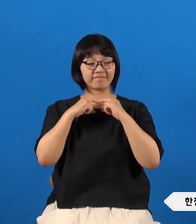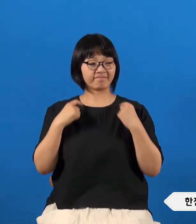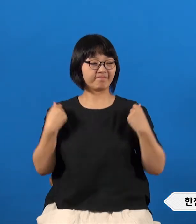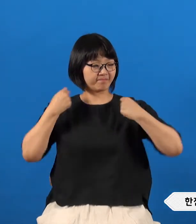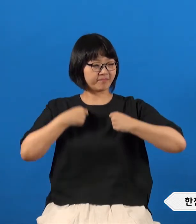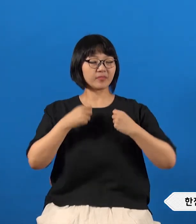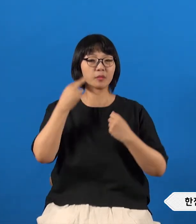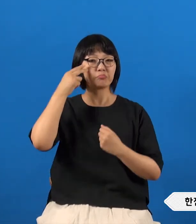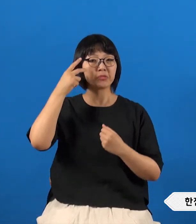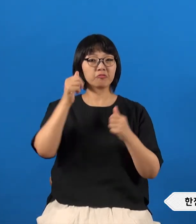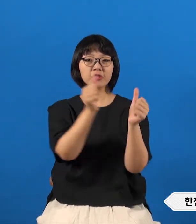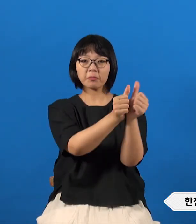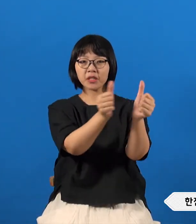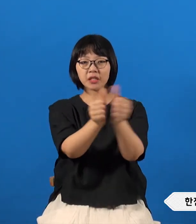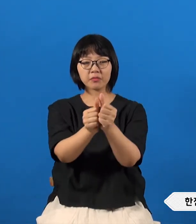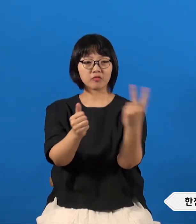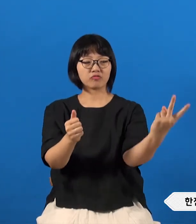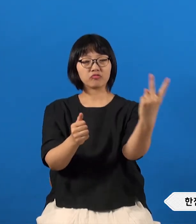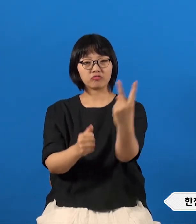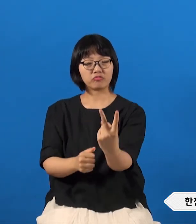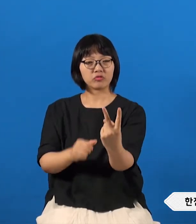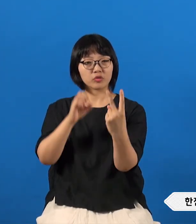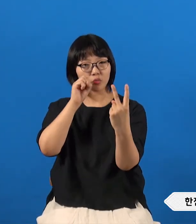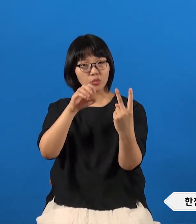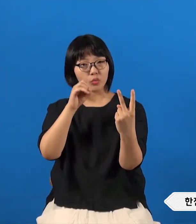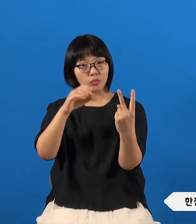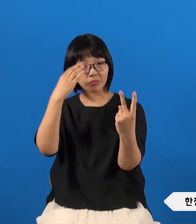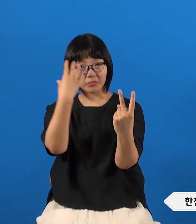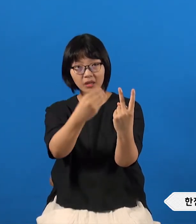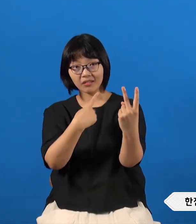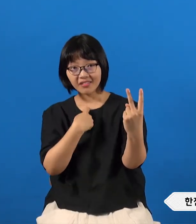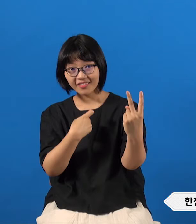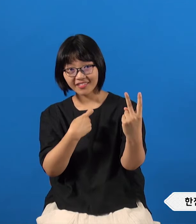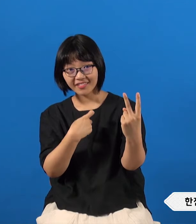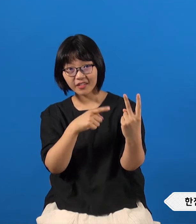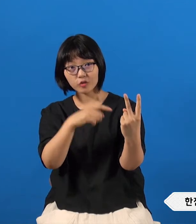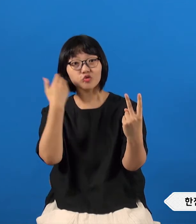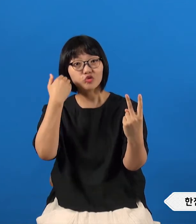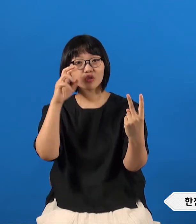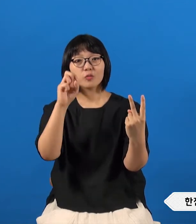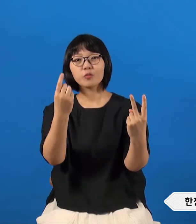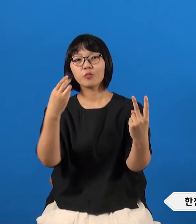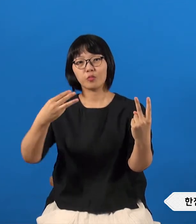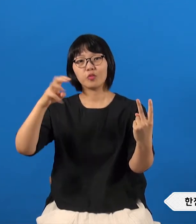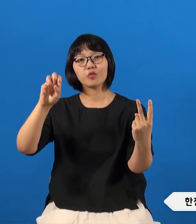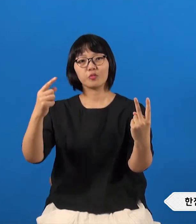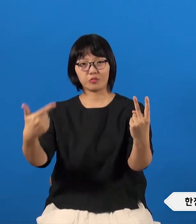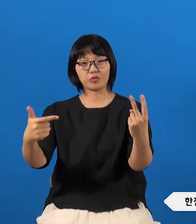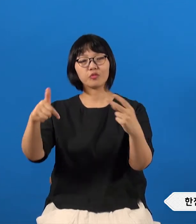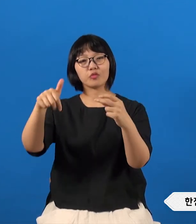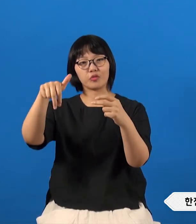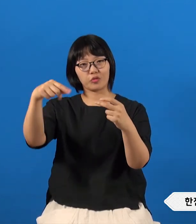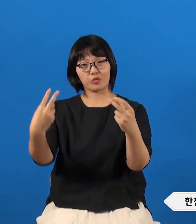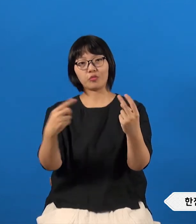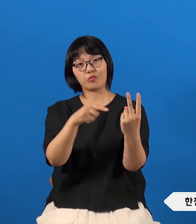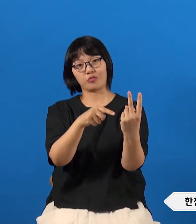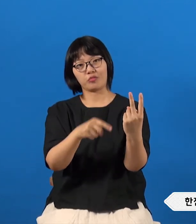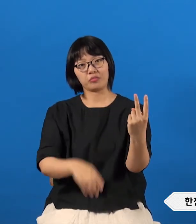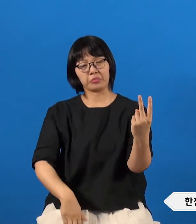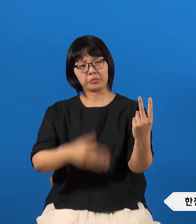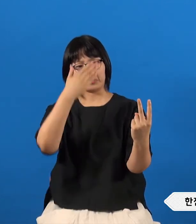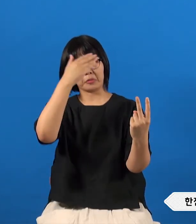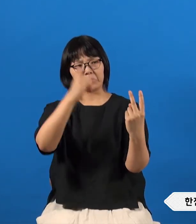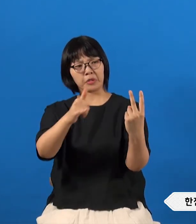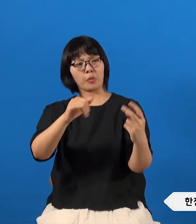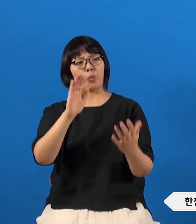미국 청년 둘이씩 이 짝을 지어 다니면서 전도하는 거 보셨죠? 몰몬 교도들이죠. 야, 젊은